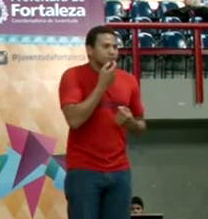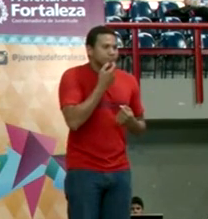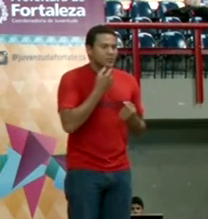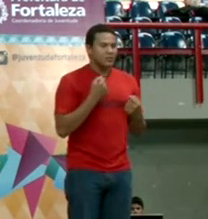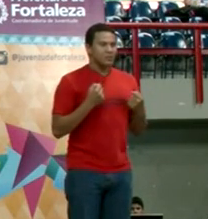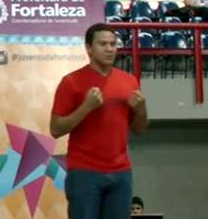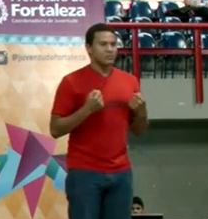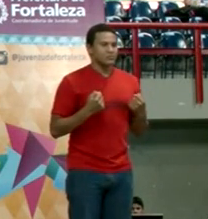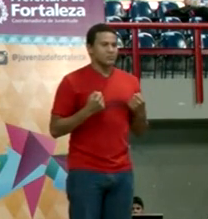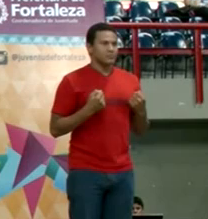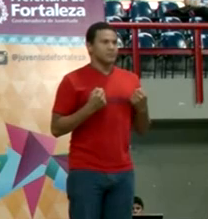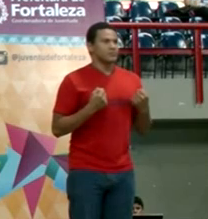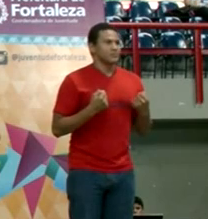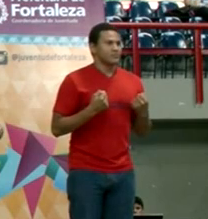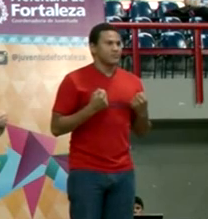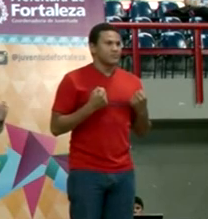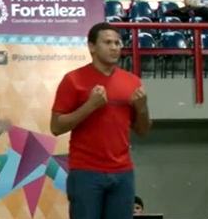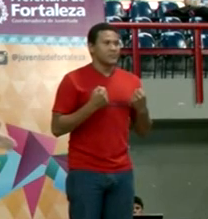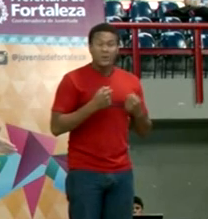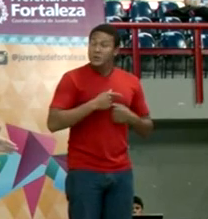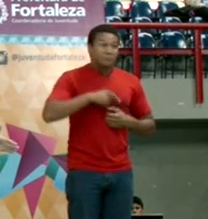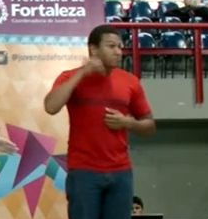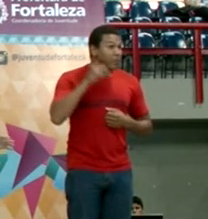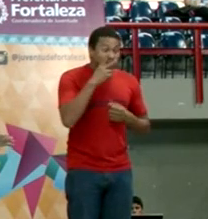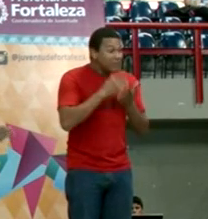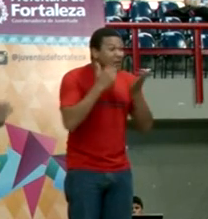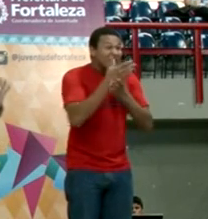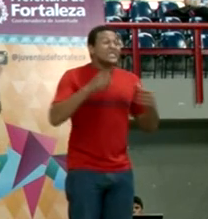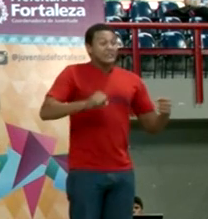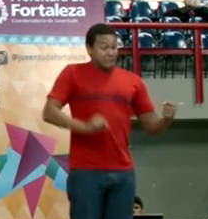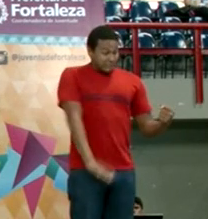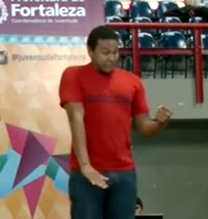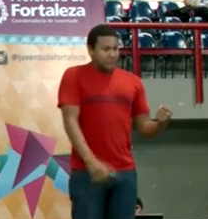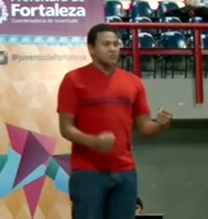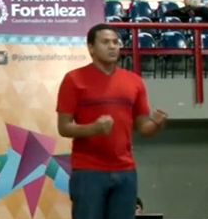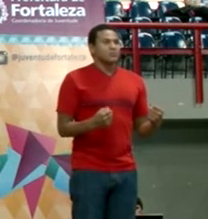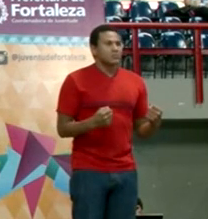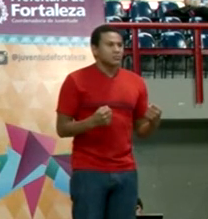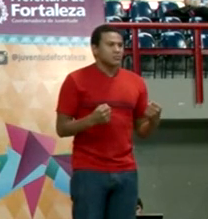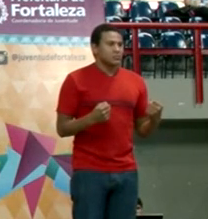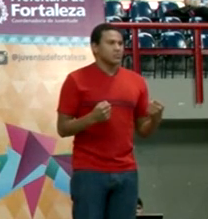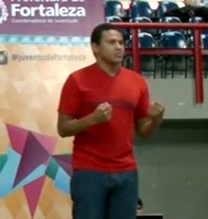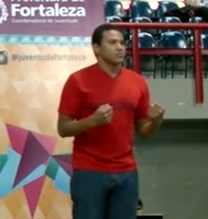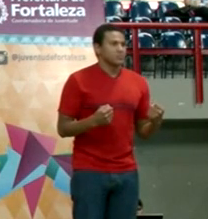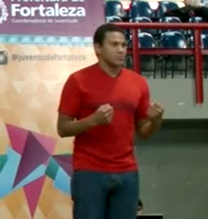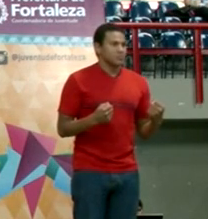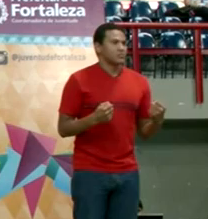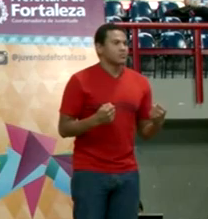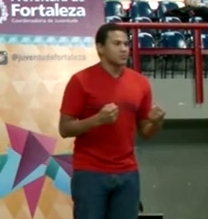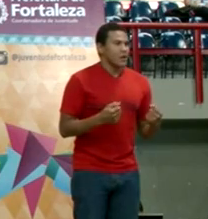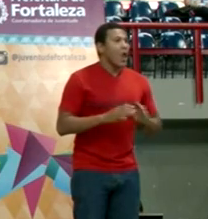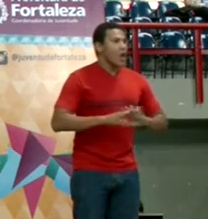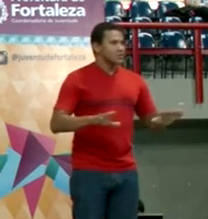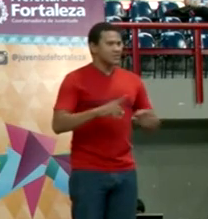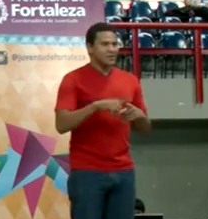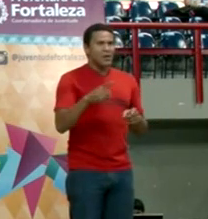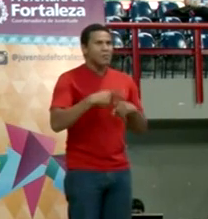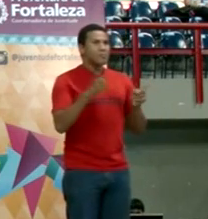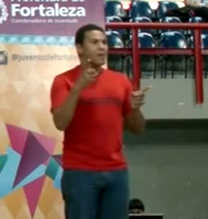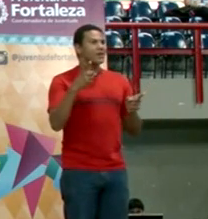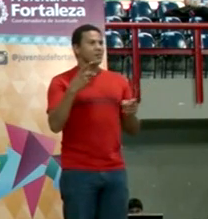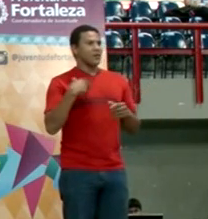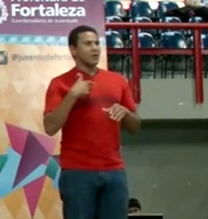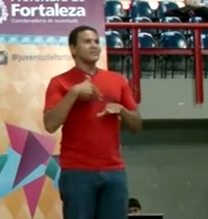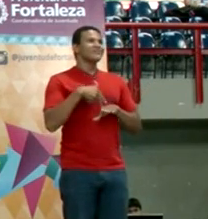Nos racha. Só que ele não vai desfilar, o carro vai passar a 5, 6 km por hora. Não é possível